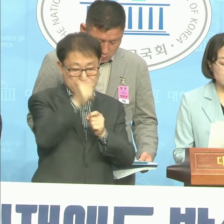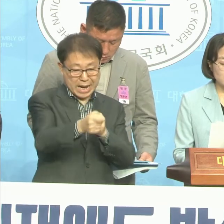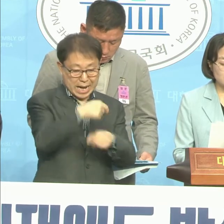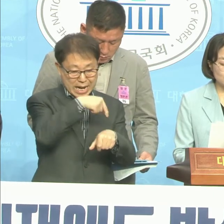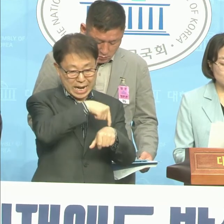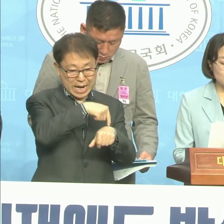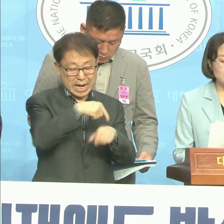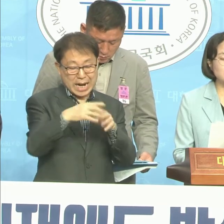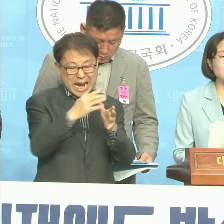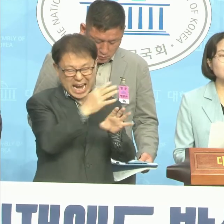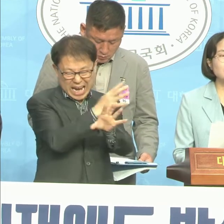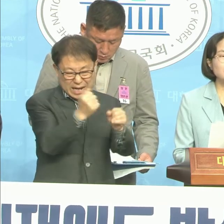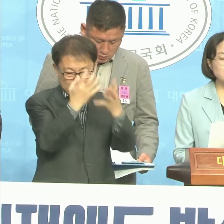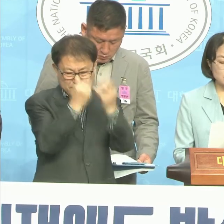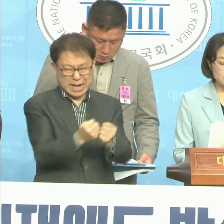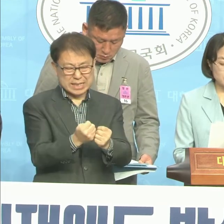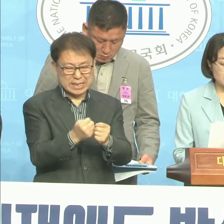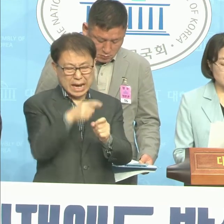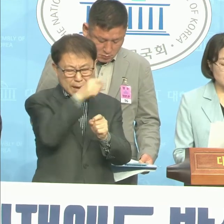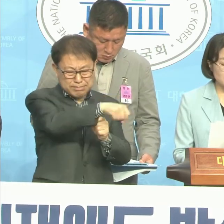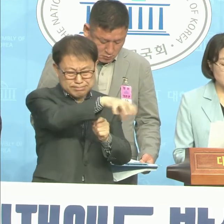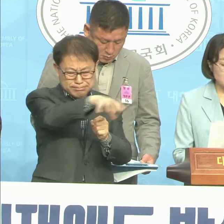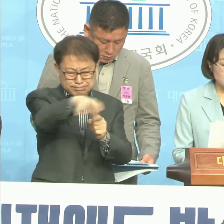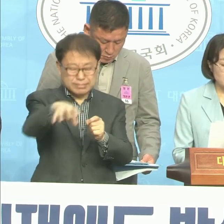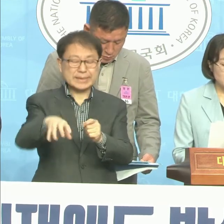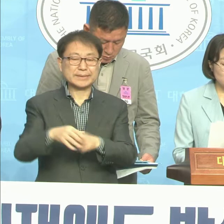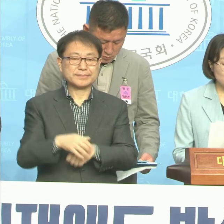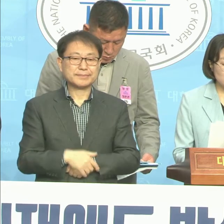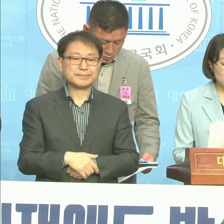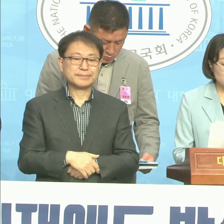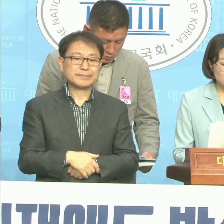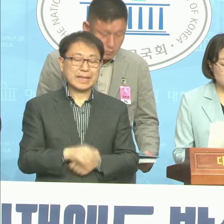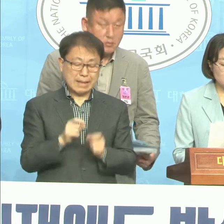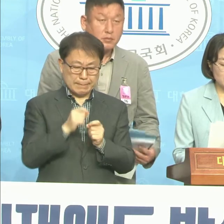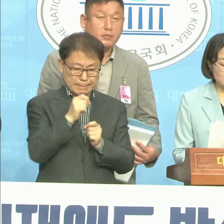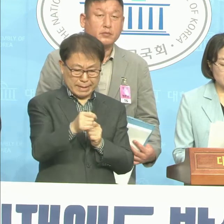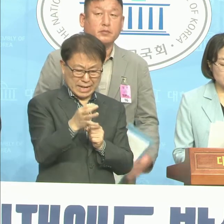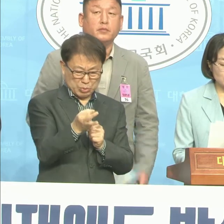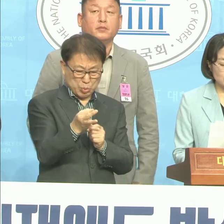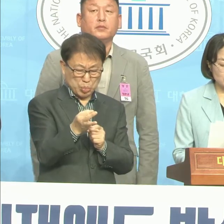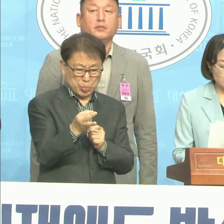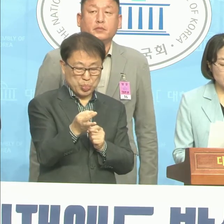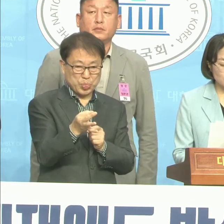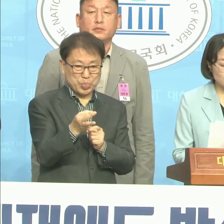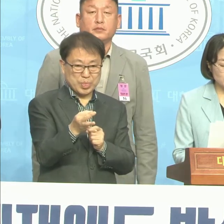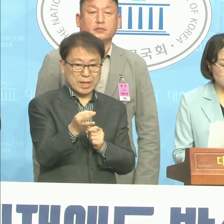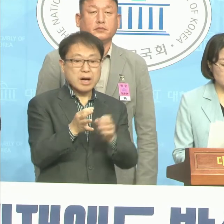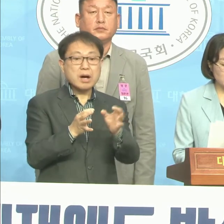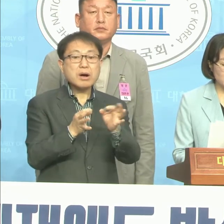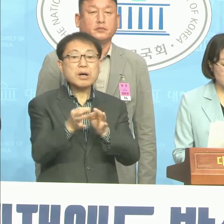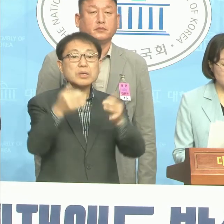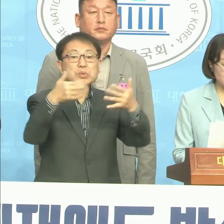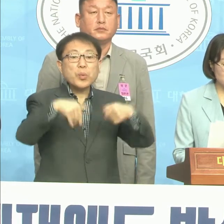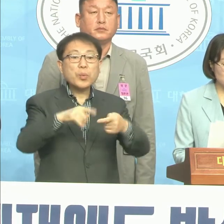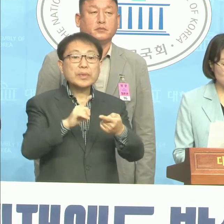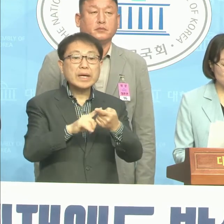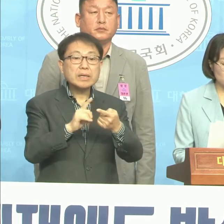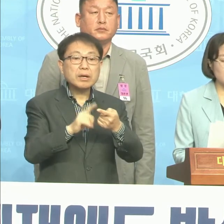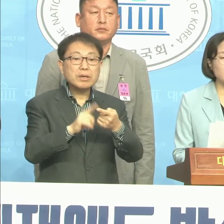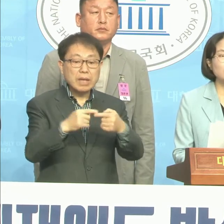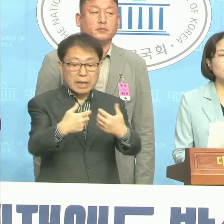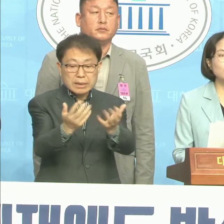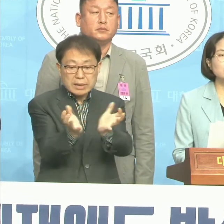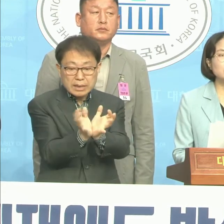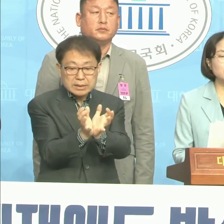계약관계에 있는 수많은 하청업체 들이 하도급대금을 비롯한 거래 조건에 대해 단체를